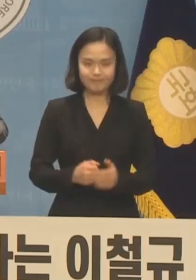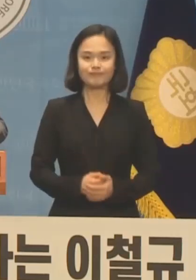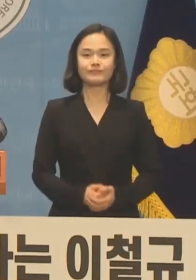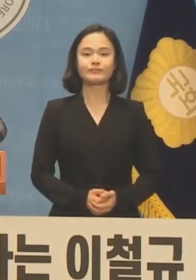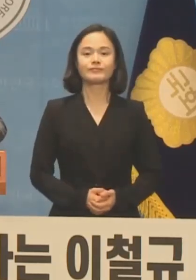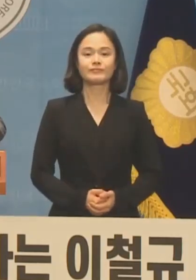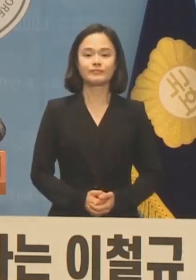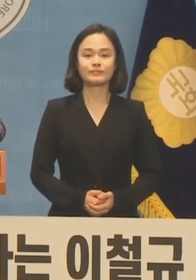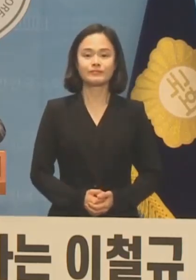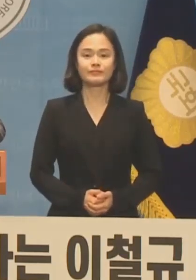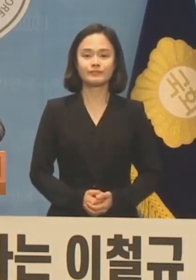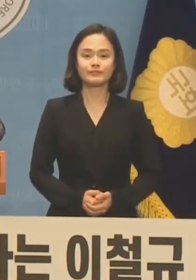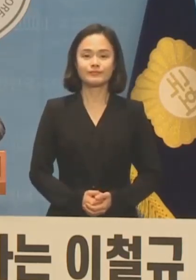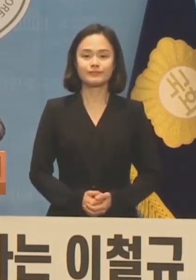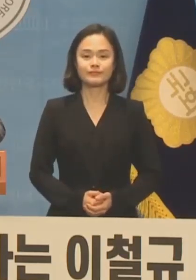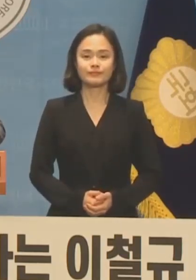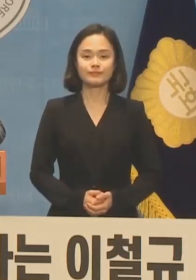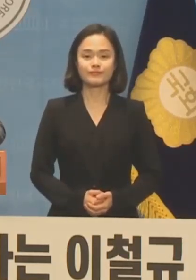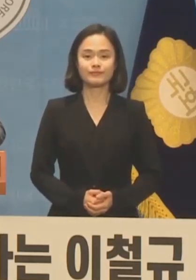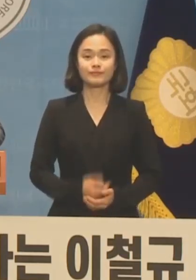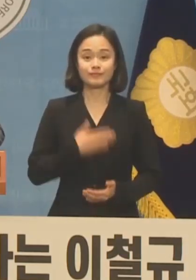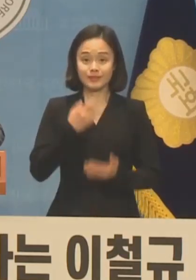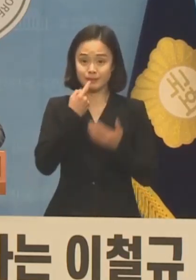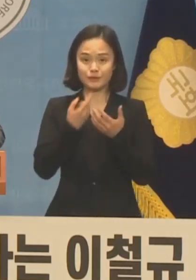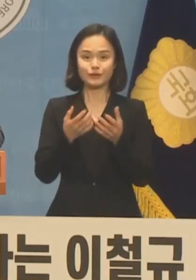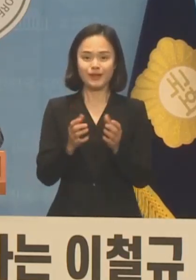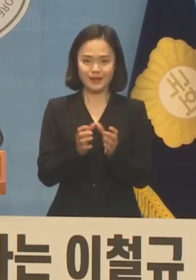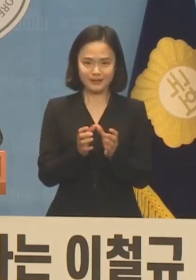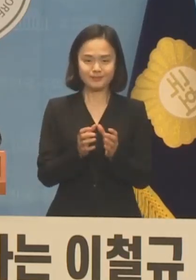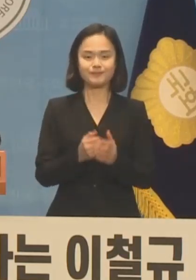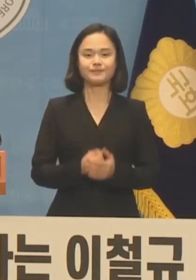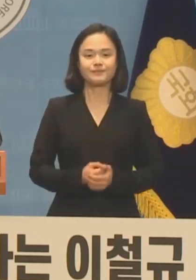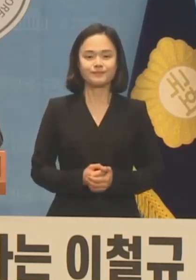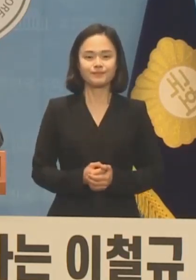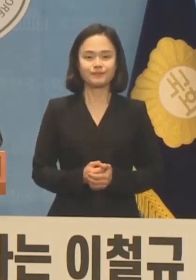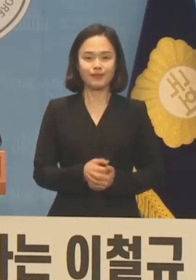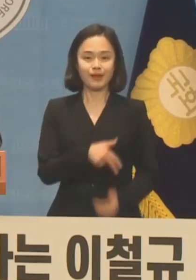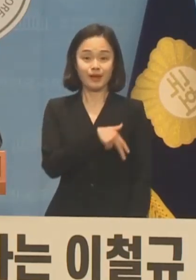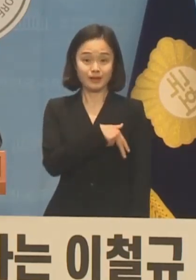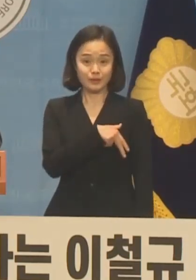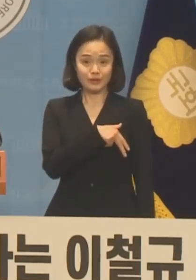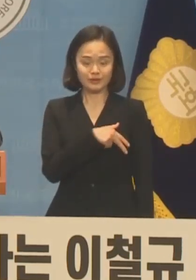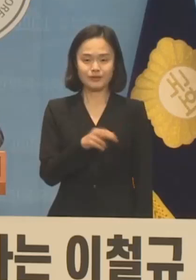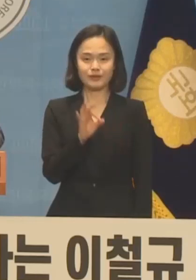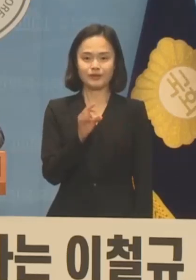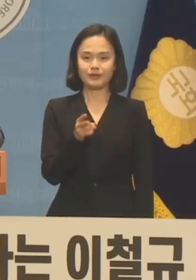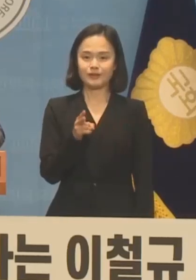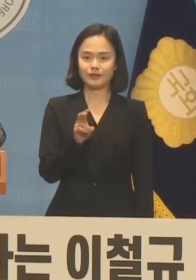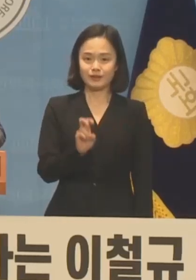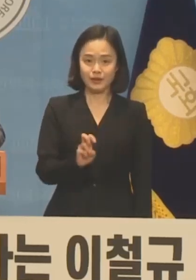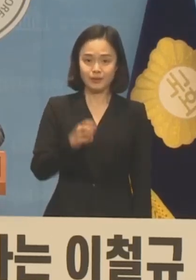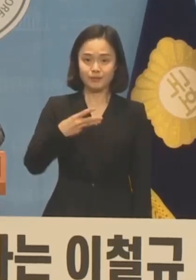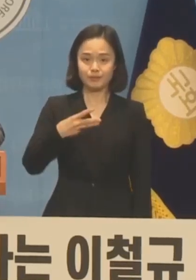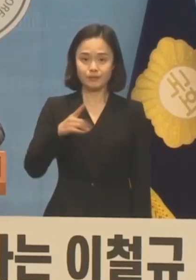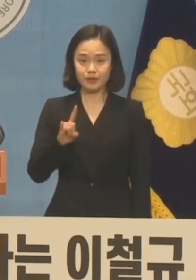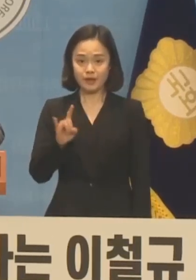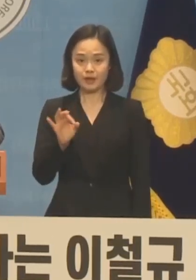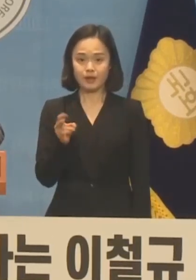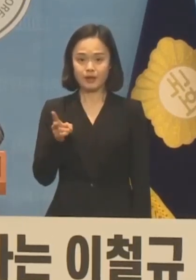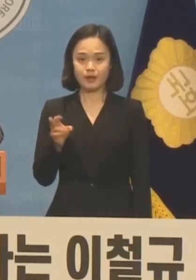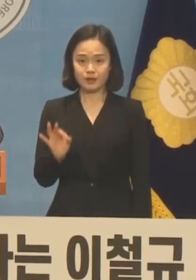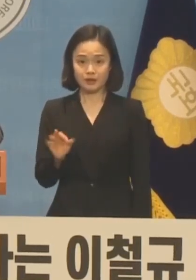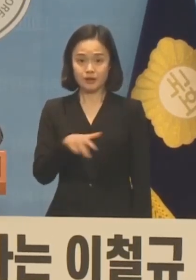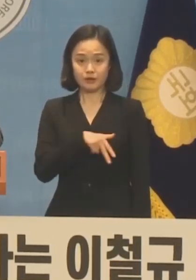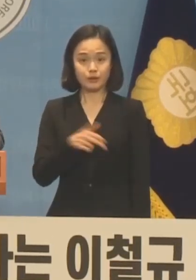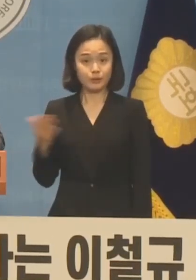안녕하십니까. 저는 수원 무지역 더불어민주당 국회의원 염태영입니다. 명태균 게이트 조사단